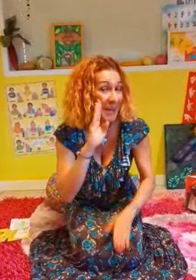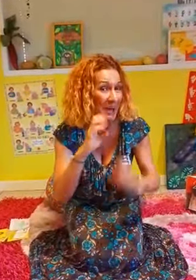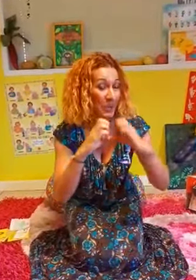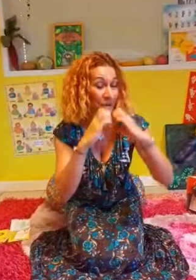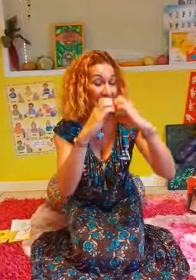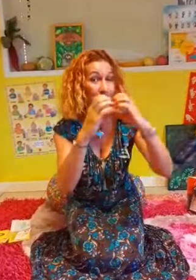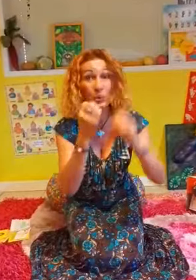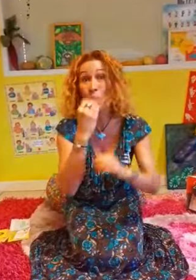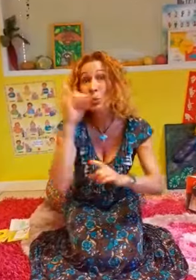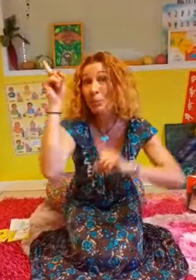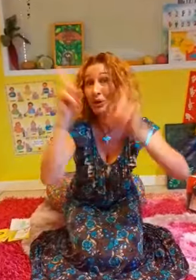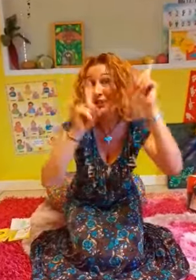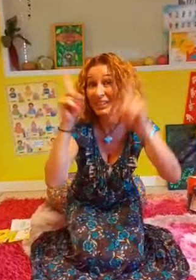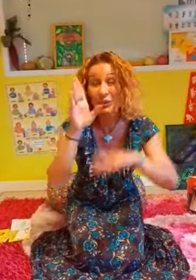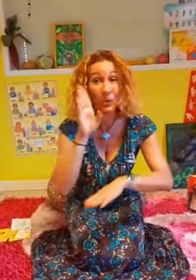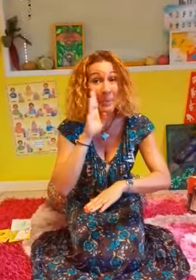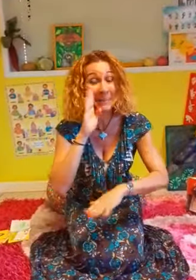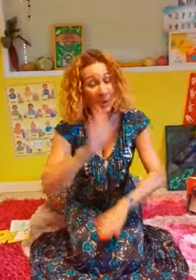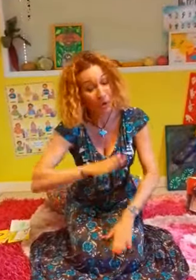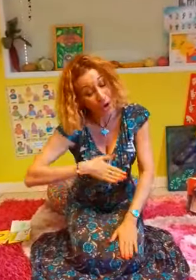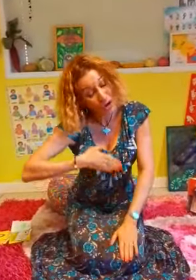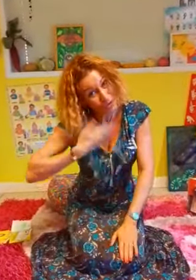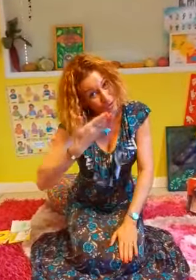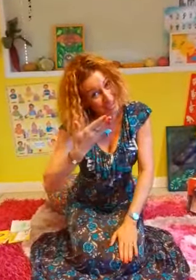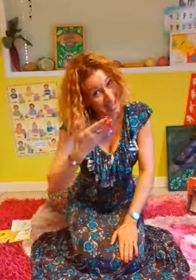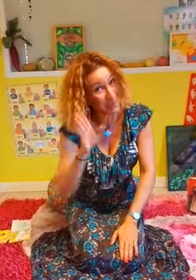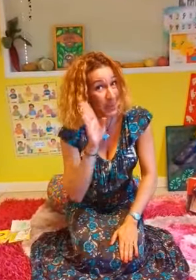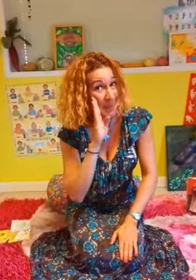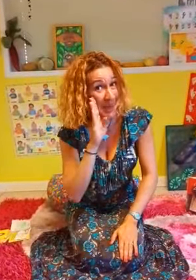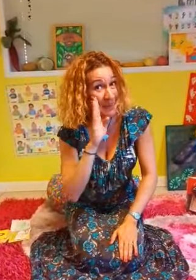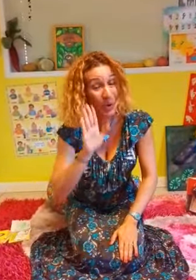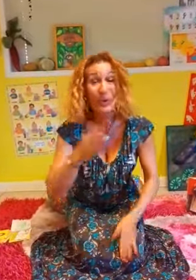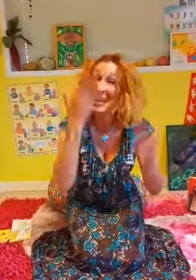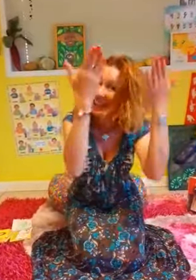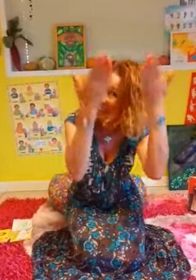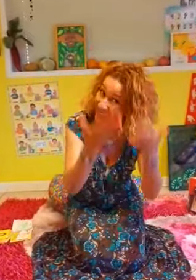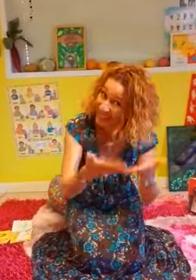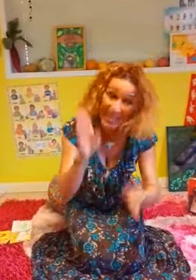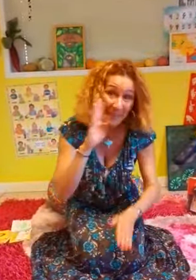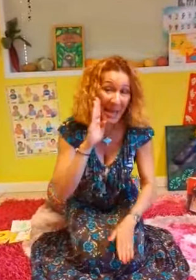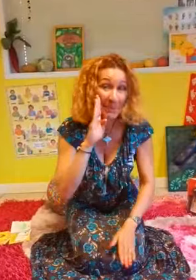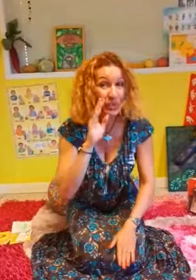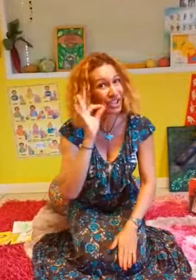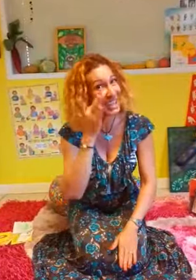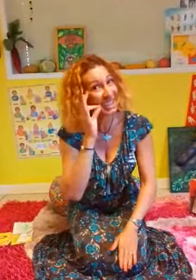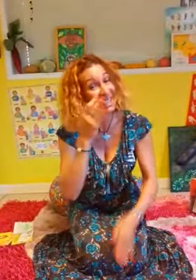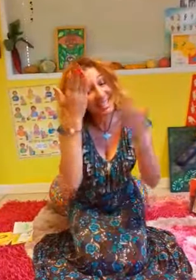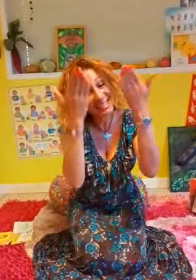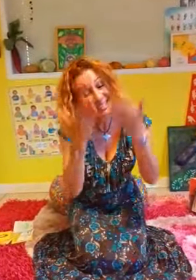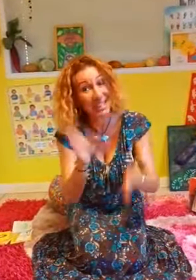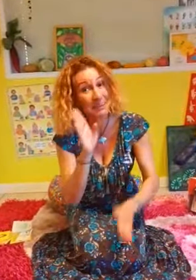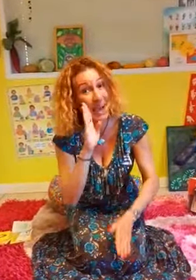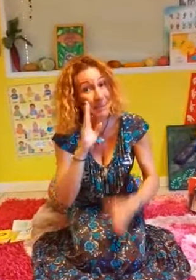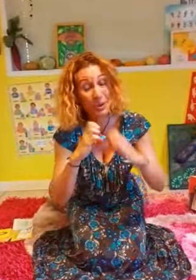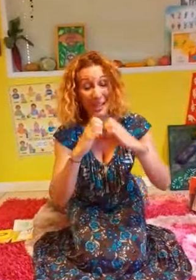maman d'amour. Bonne fête maman, je t'aime maman. C'est maman chérie, c'est maman d